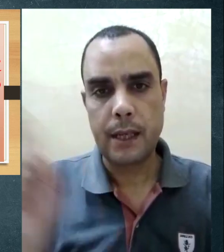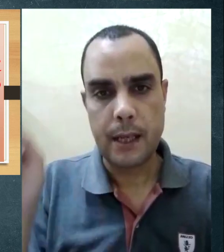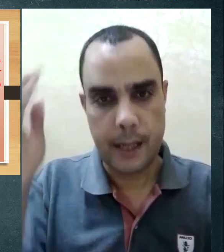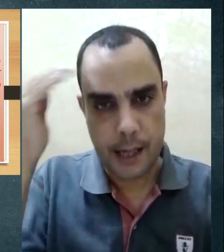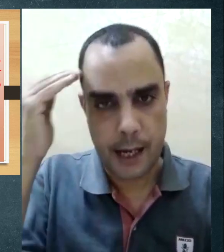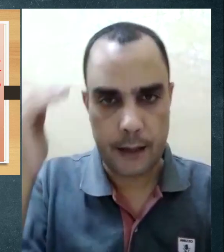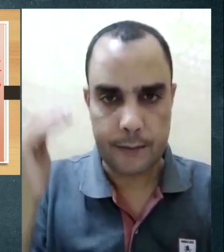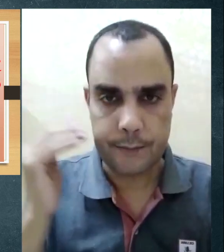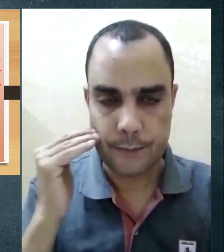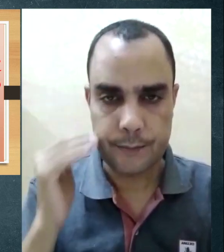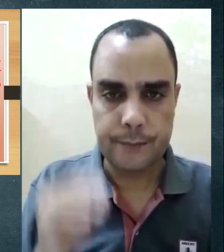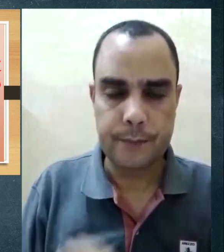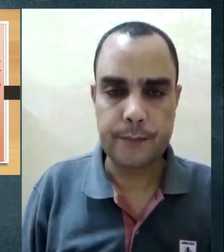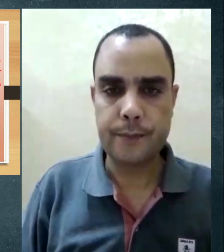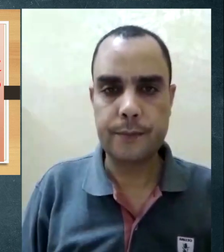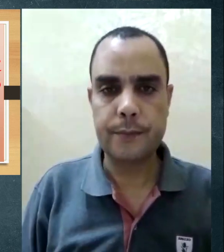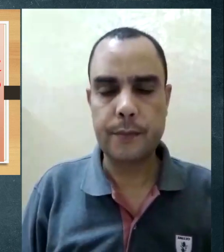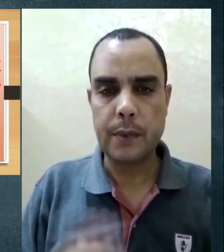هي